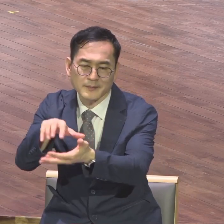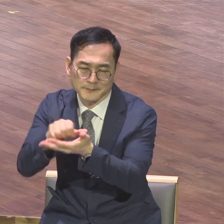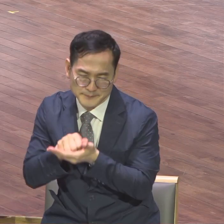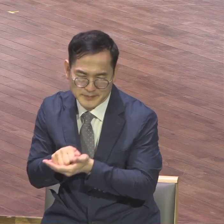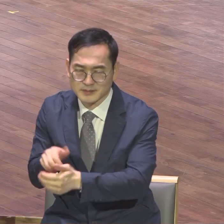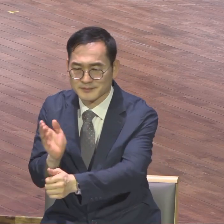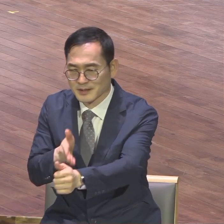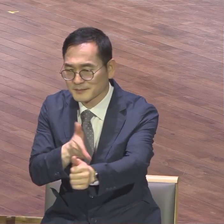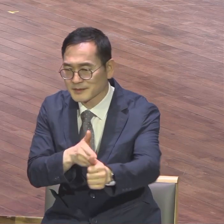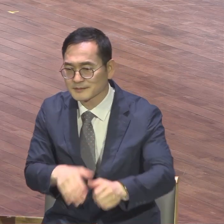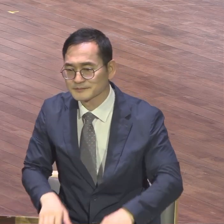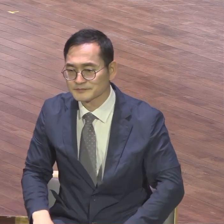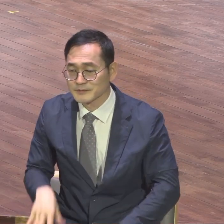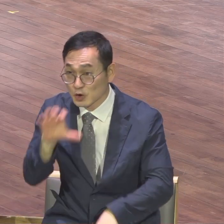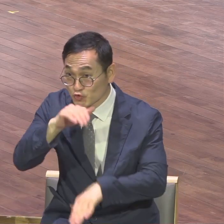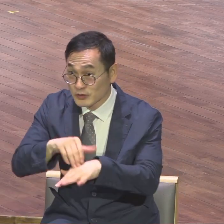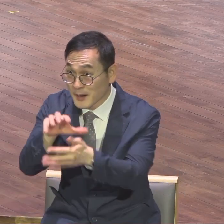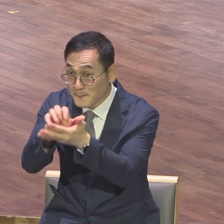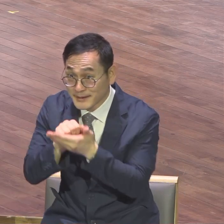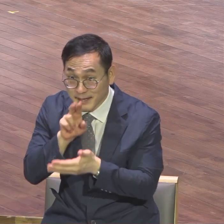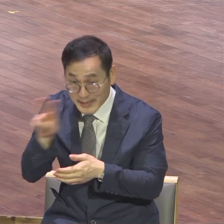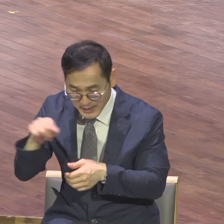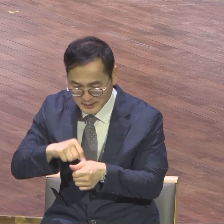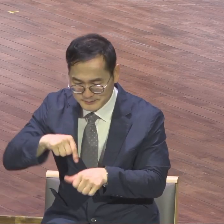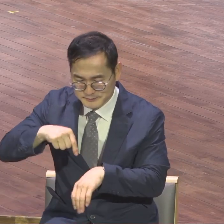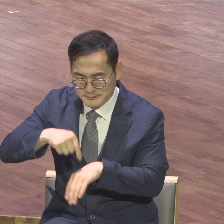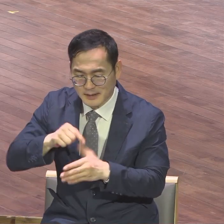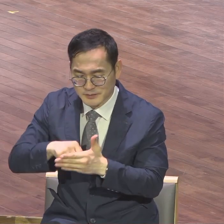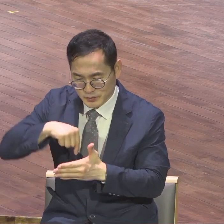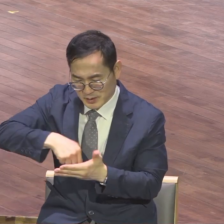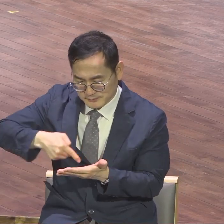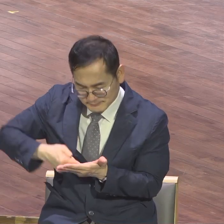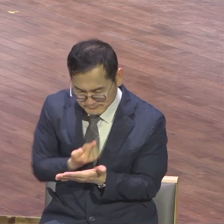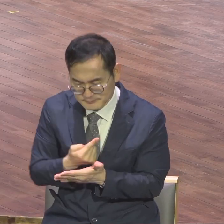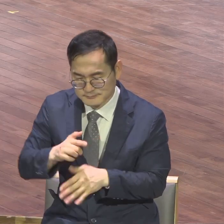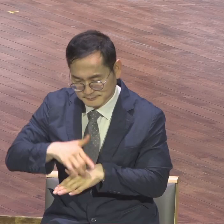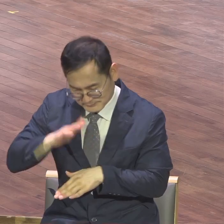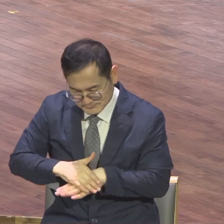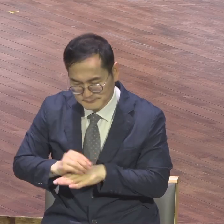뿌리 체질, 이것이 확 그렇게 복음적으로 바뀐단 말이에요.